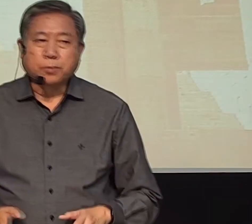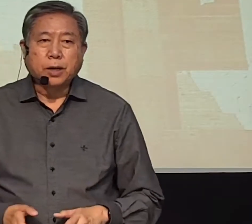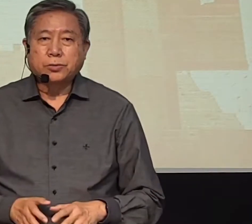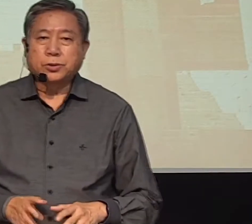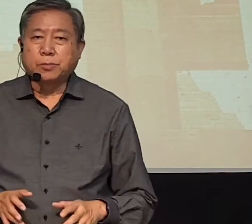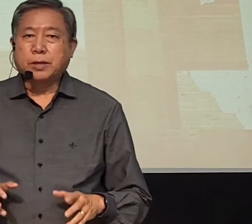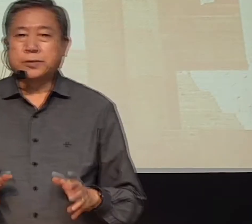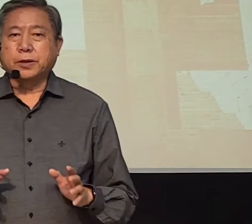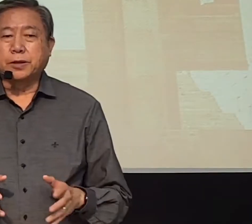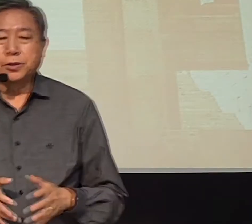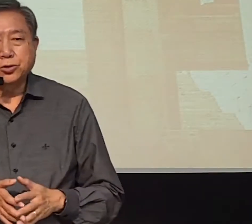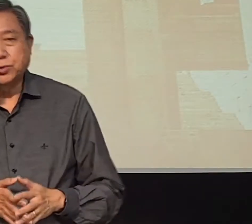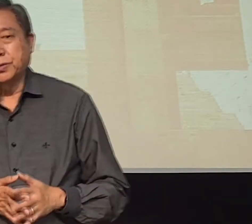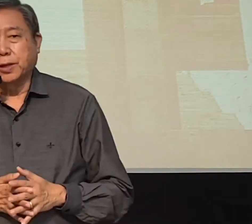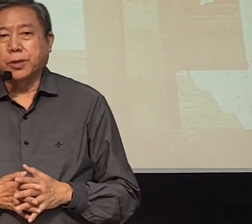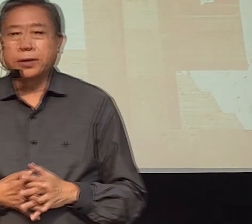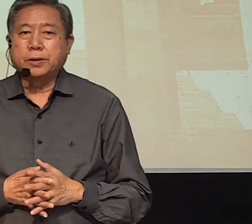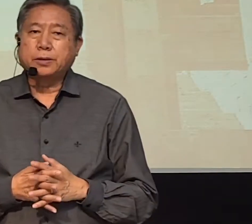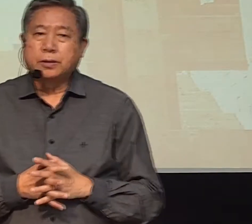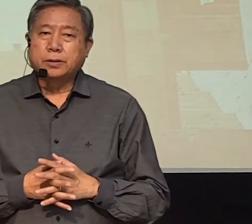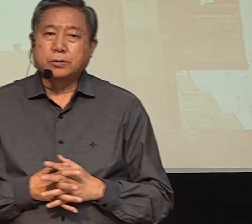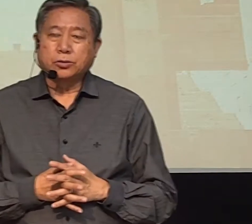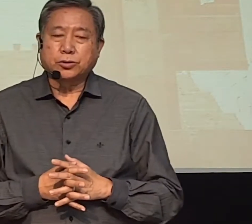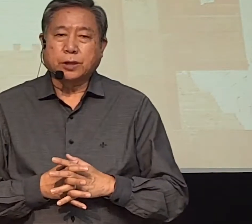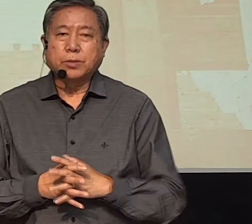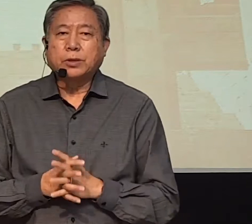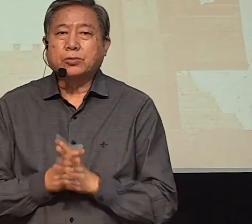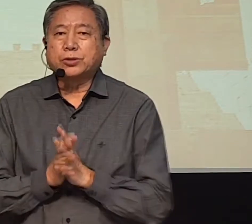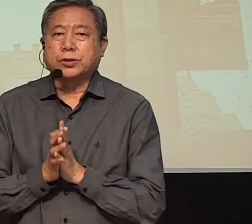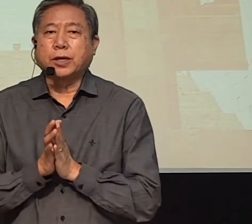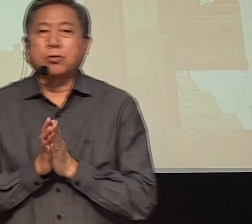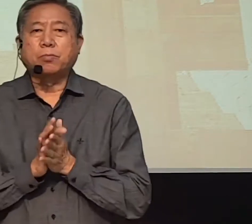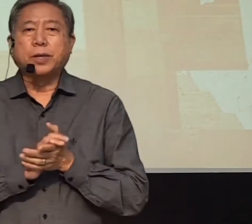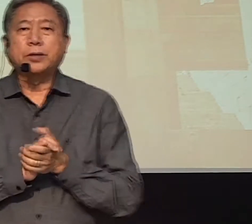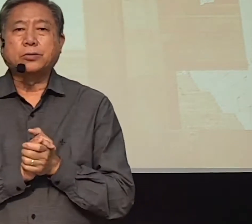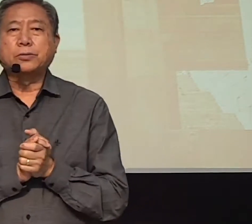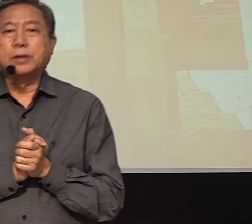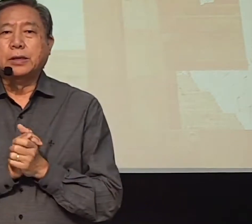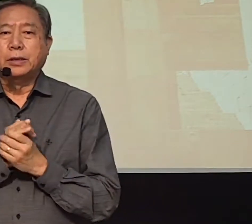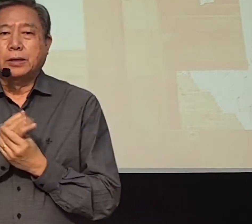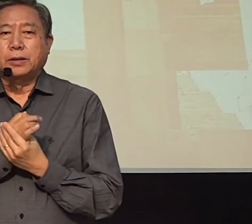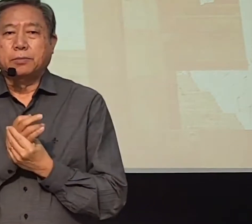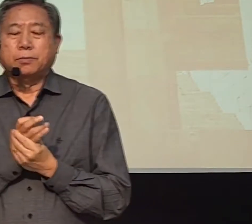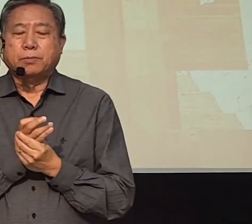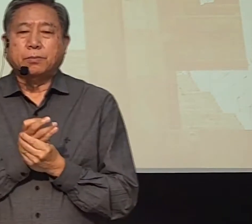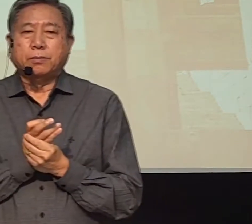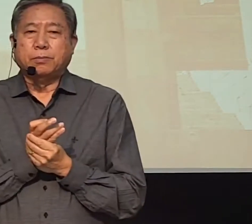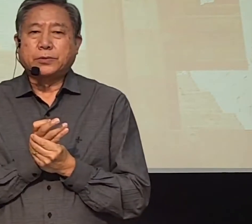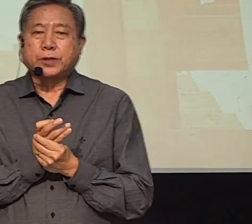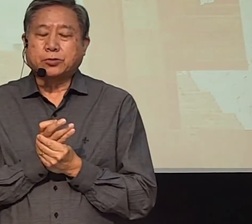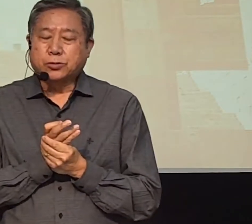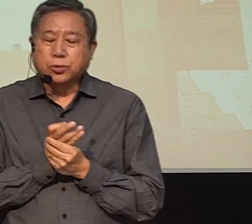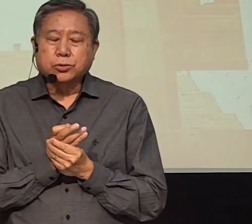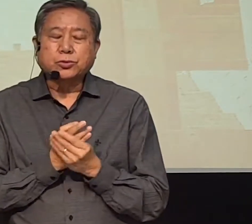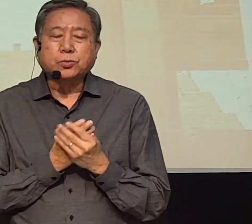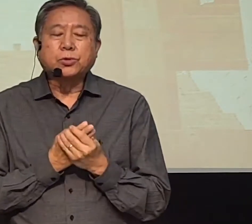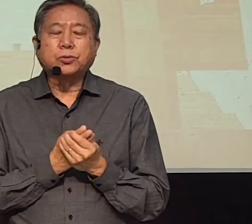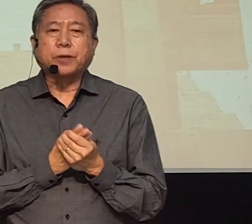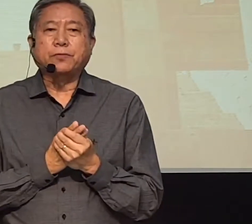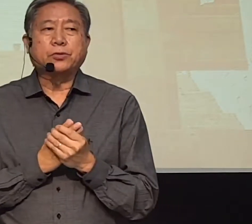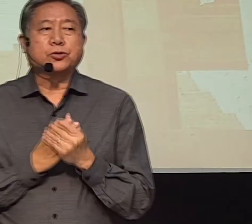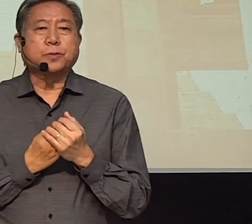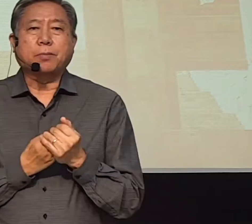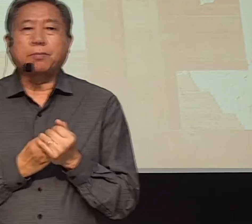Queridos irmãos e irmãs em Cristo e também nossos amigos que acompanham, sejam todos